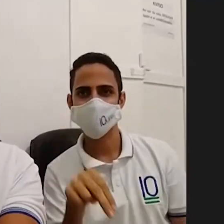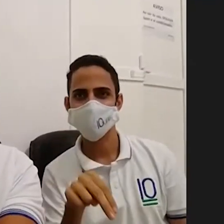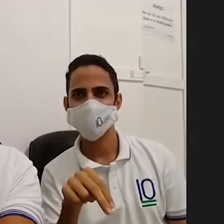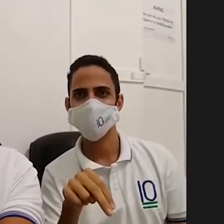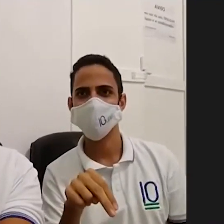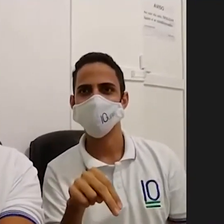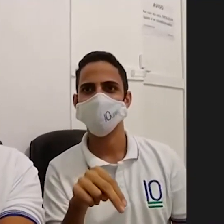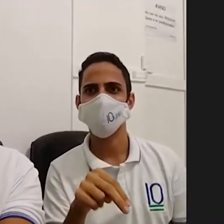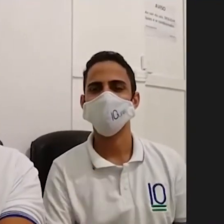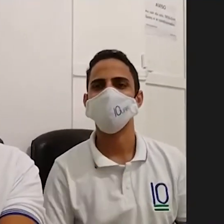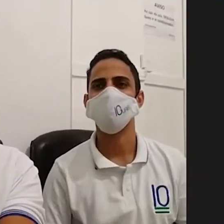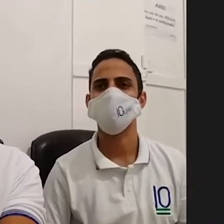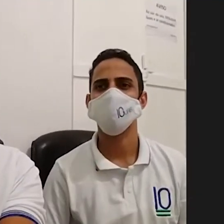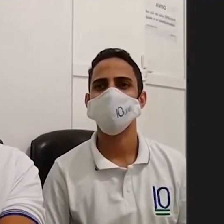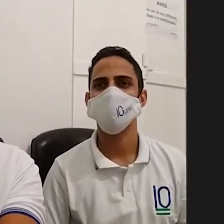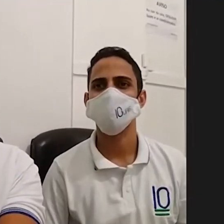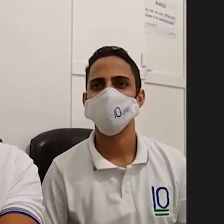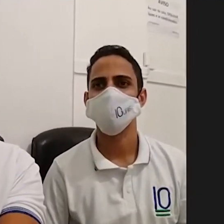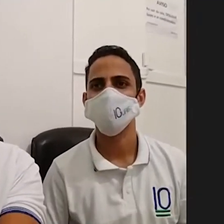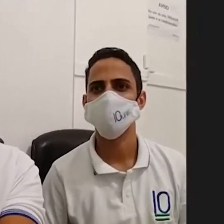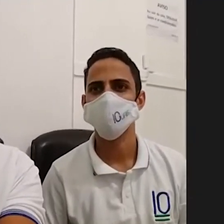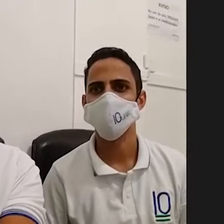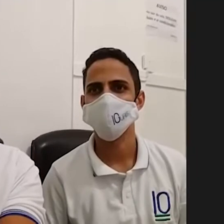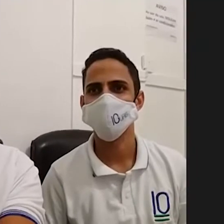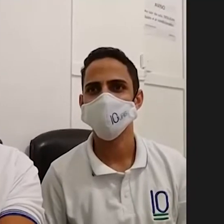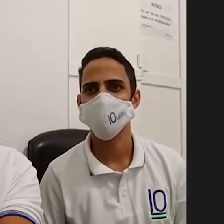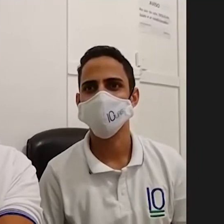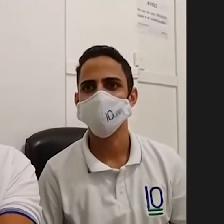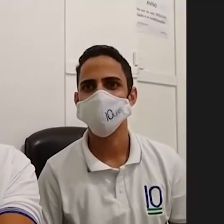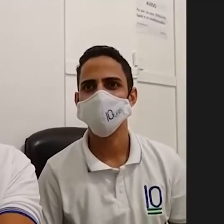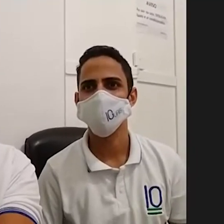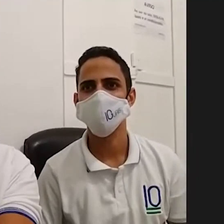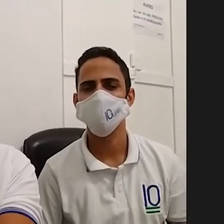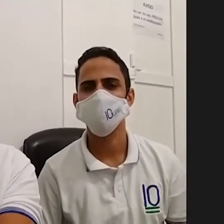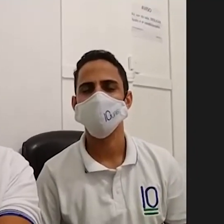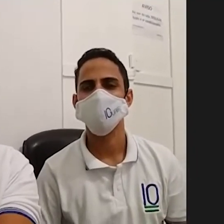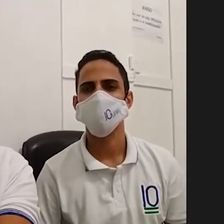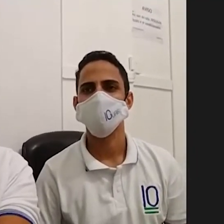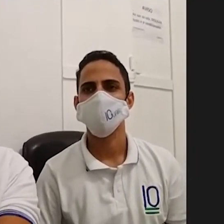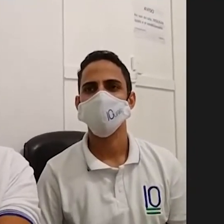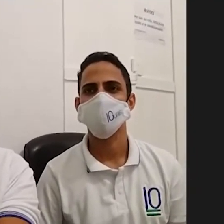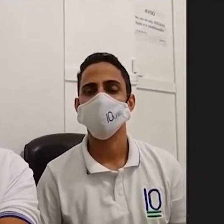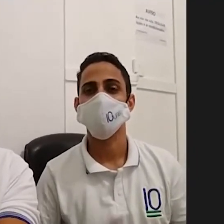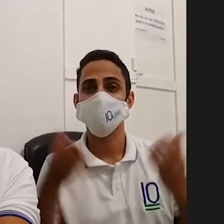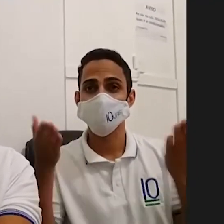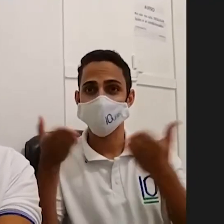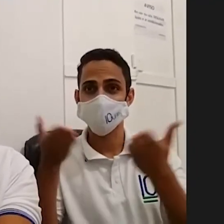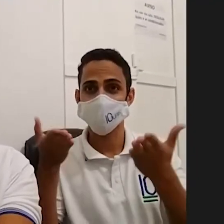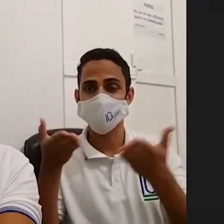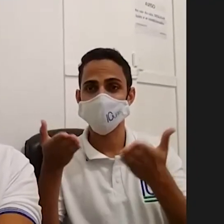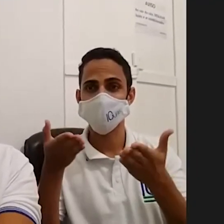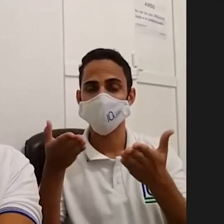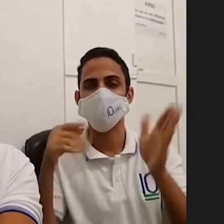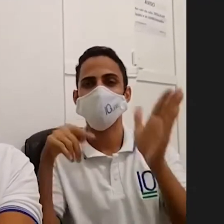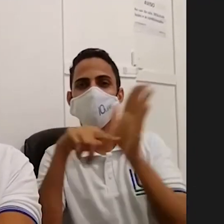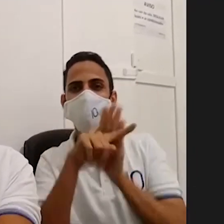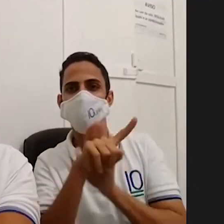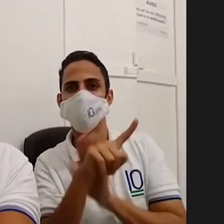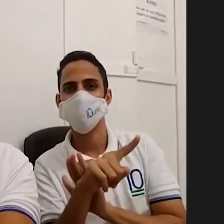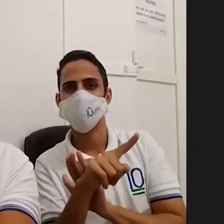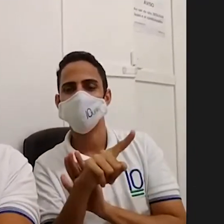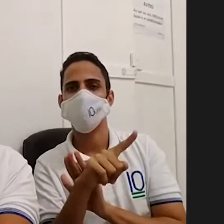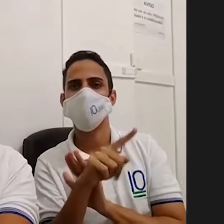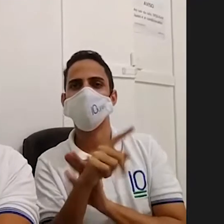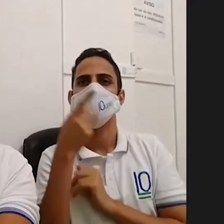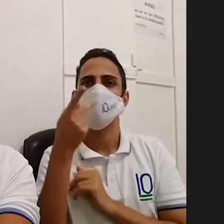é que chama 10 e por que é que não temos os 10 aqui. Mas antes eu gostaria de pedir o Anderson Monteiro para se apresentar